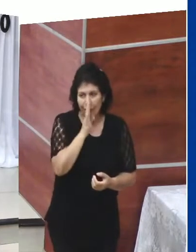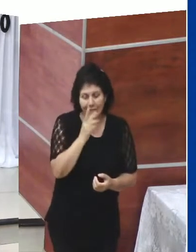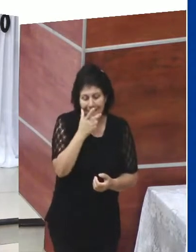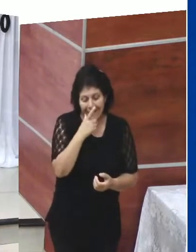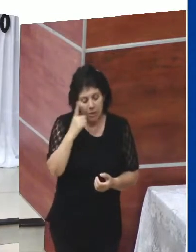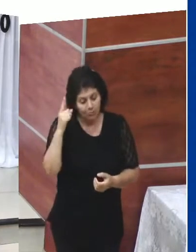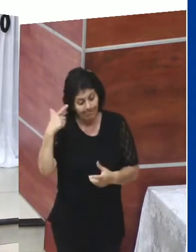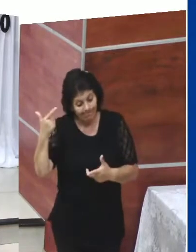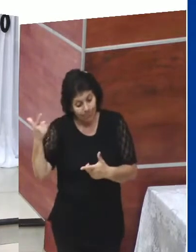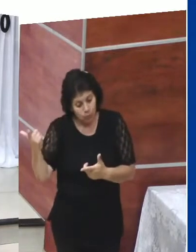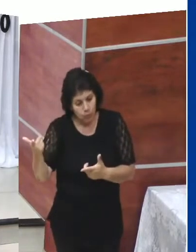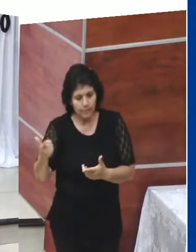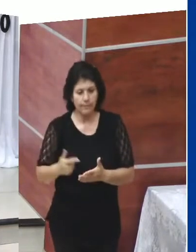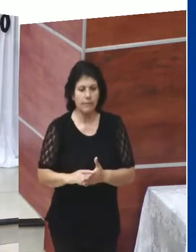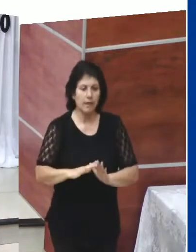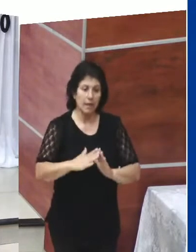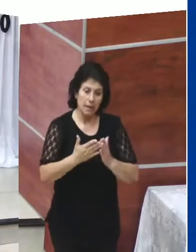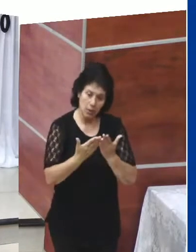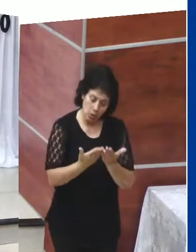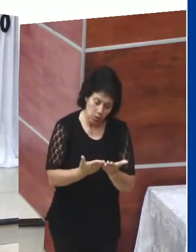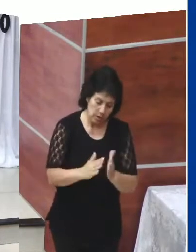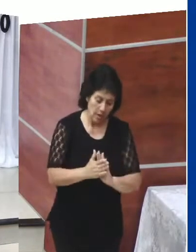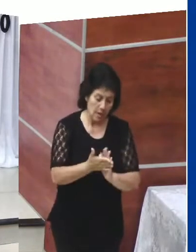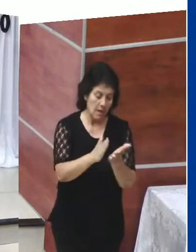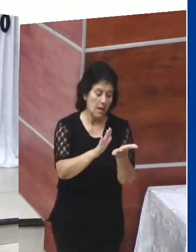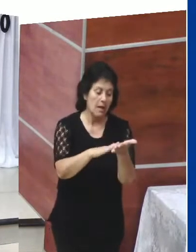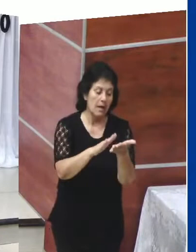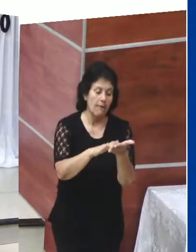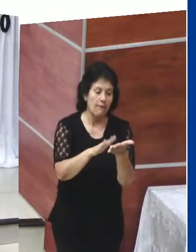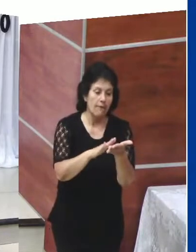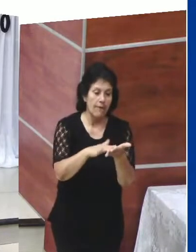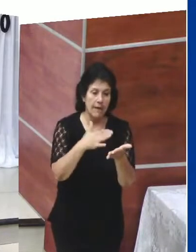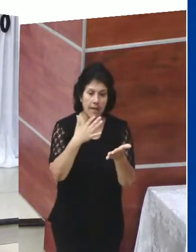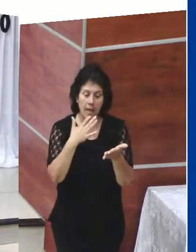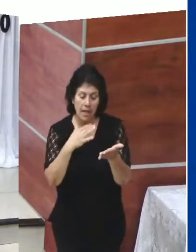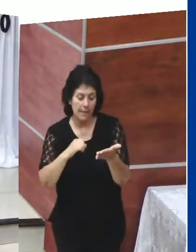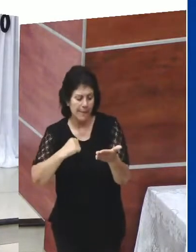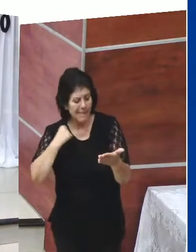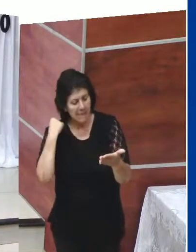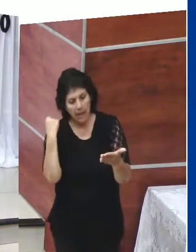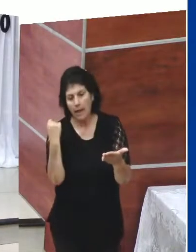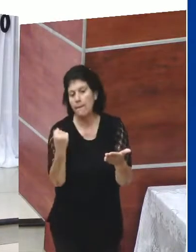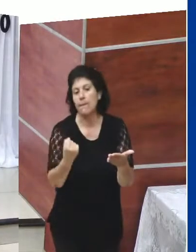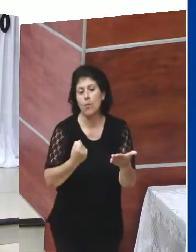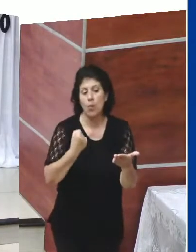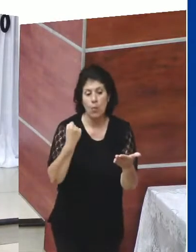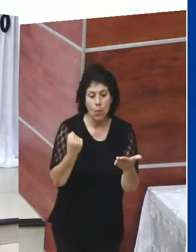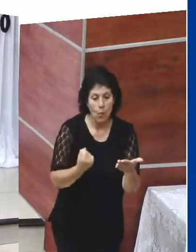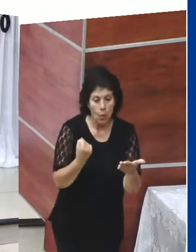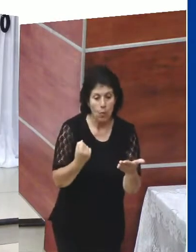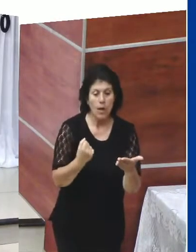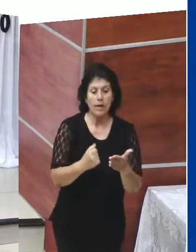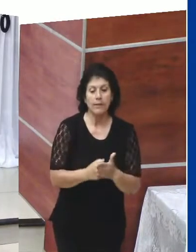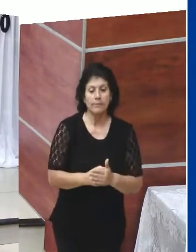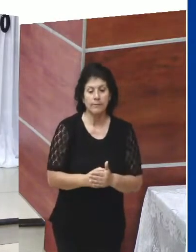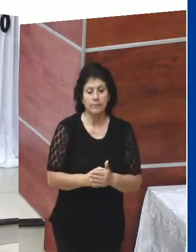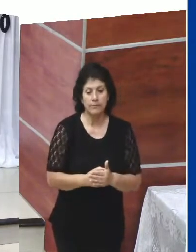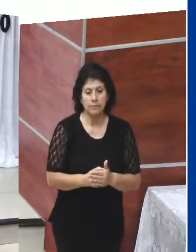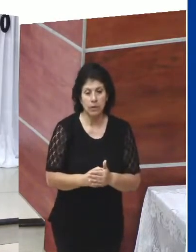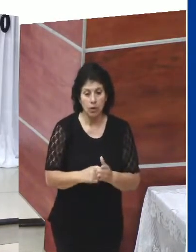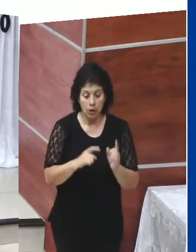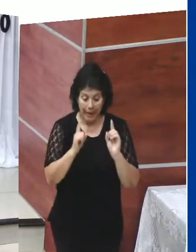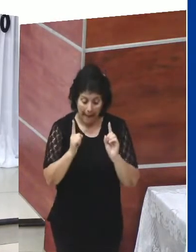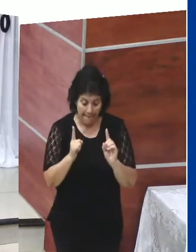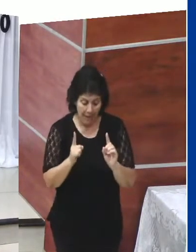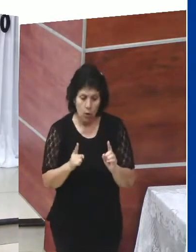La asimilación de la Biblia es lo más importante y a su vez es lo que nos da más